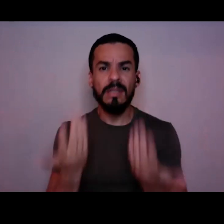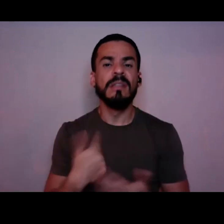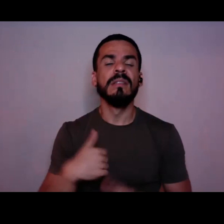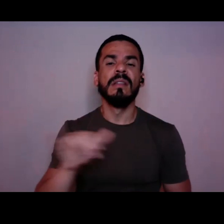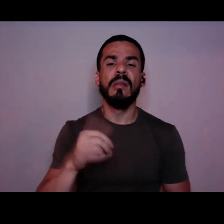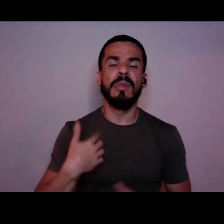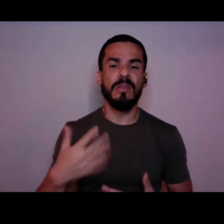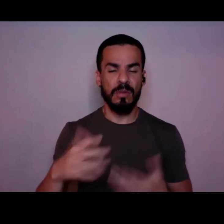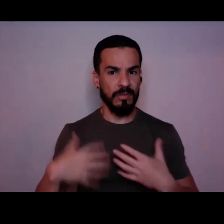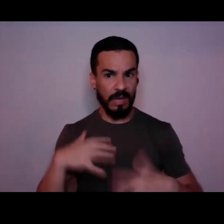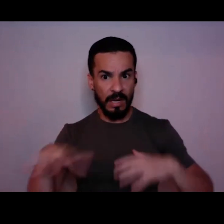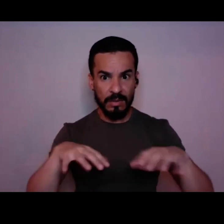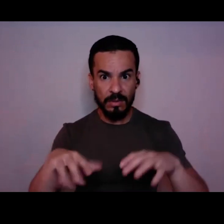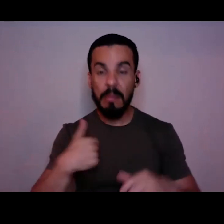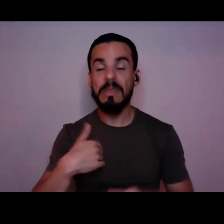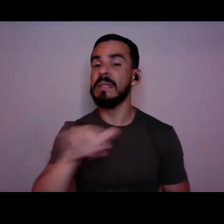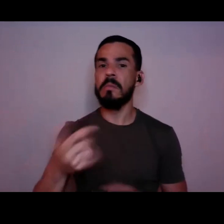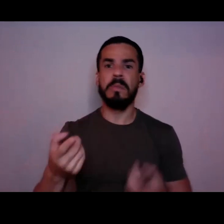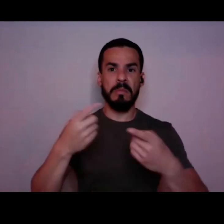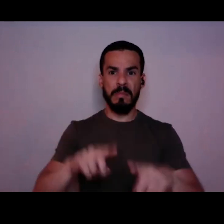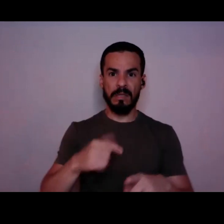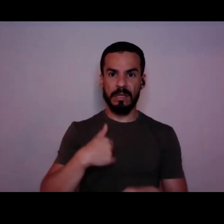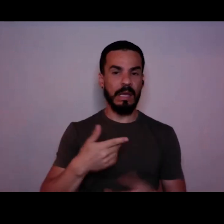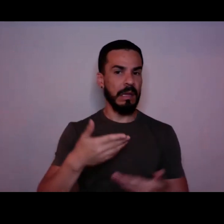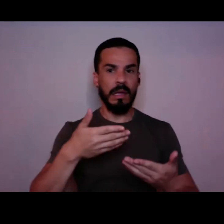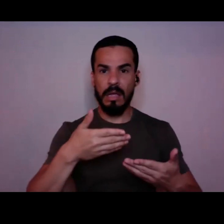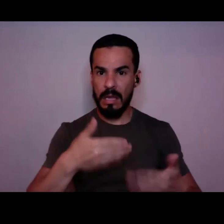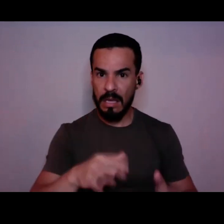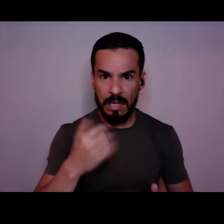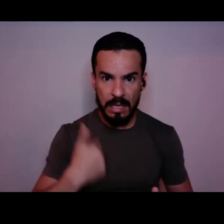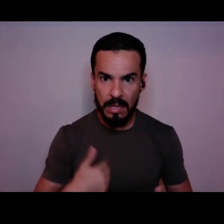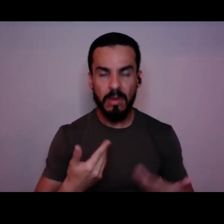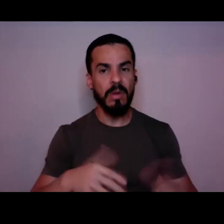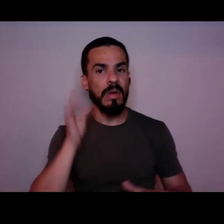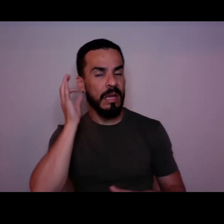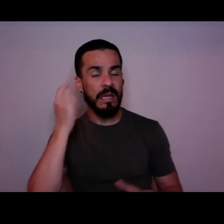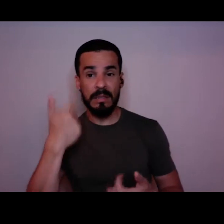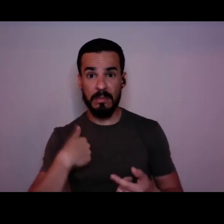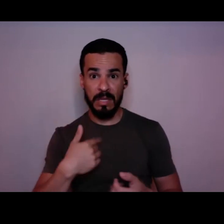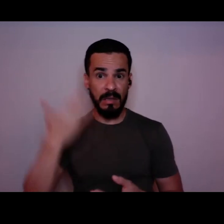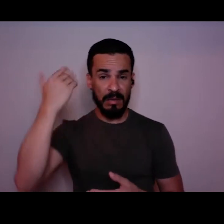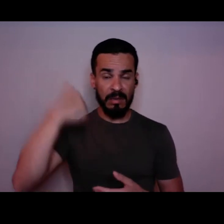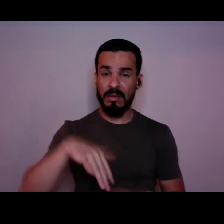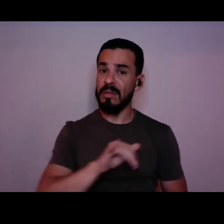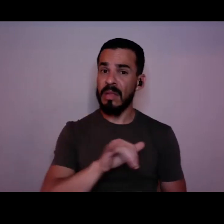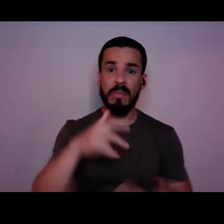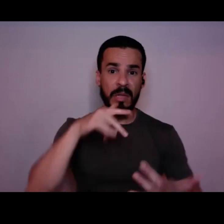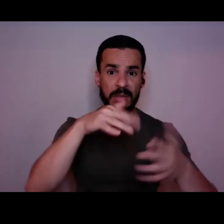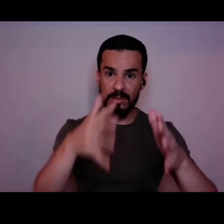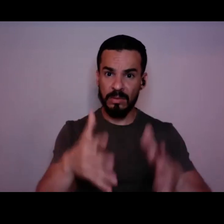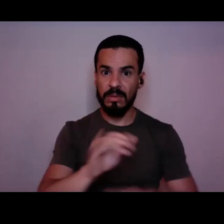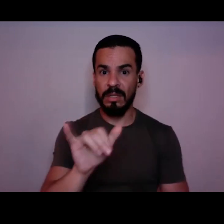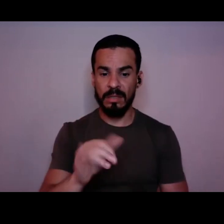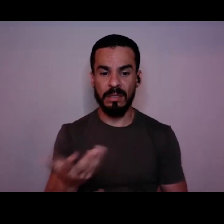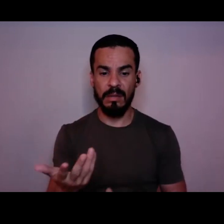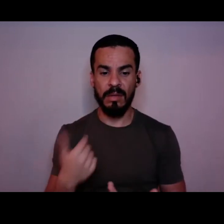reaccionaría y a mí también me hubiera pasado hijo o hija si en mi época estuviera hijo hija inclusive estudiantes verdad porque